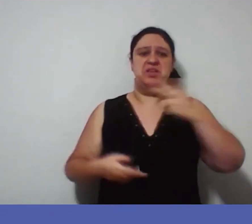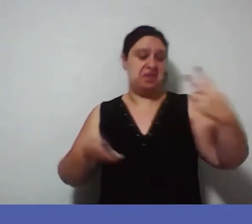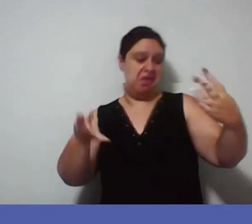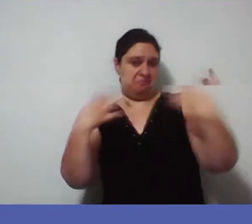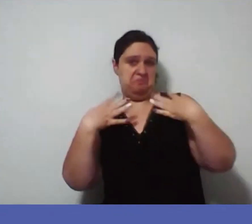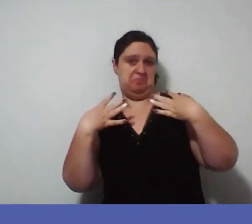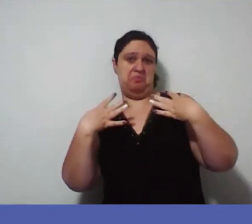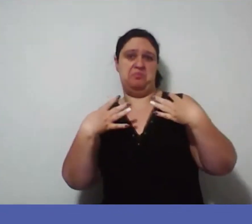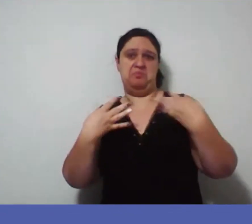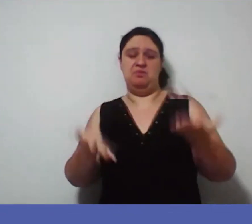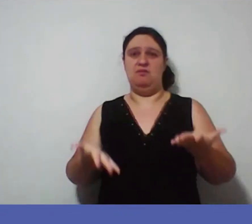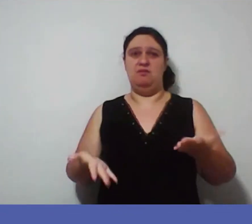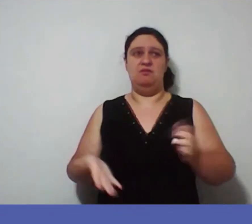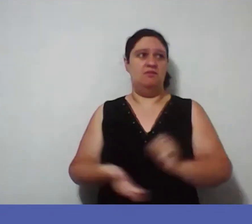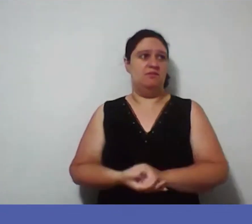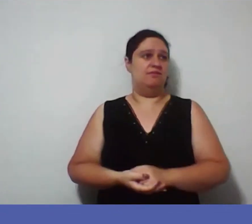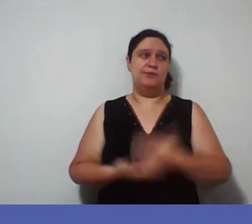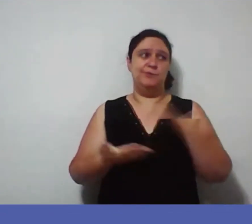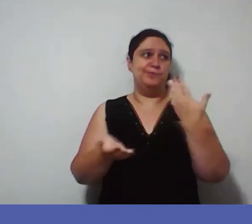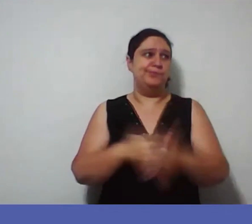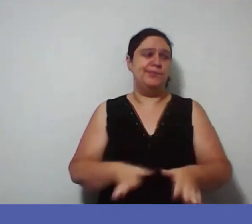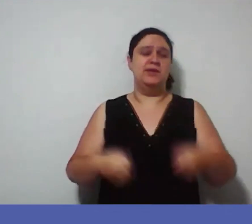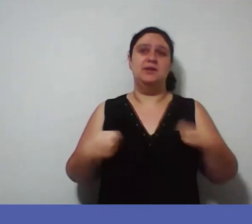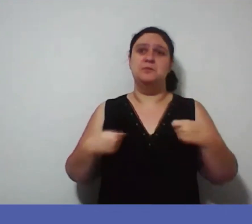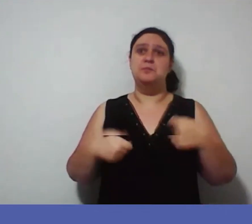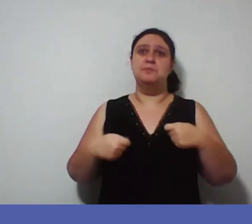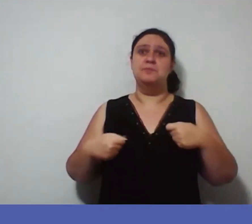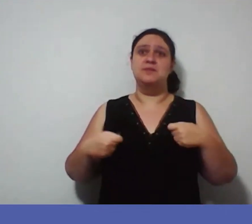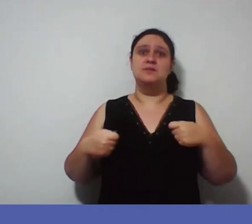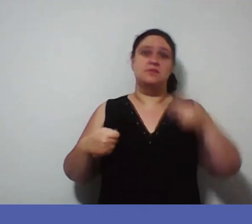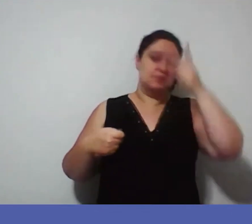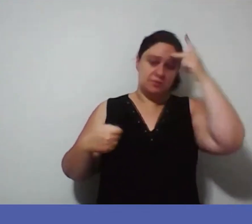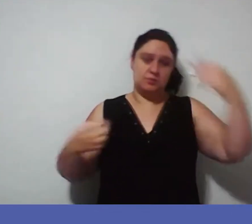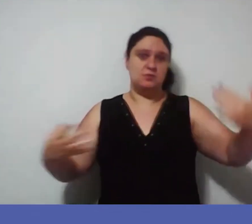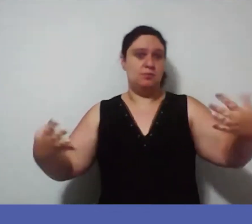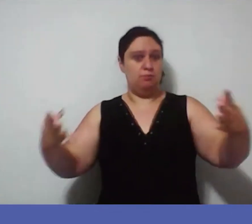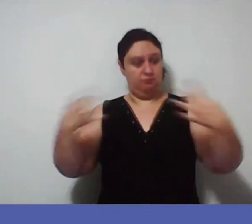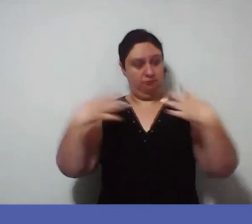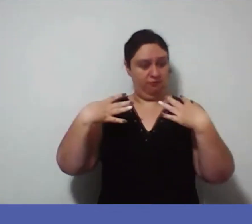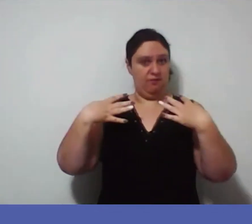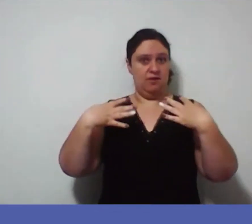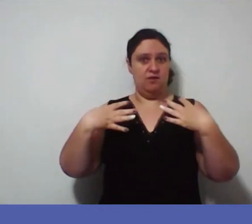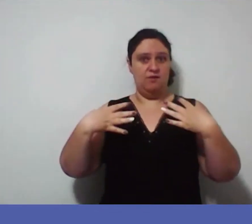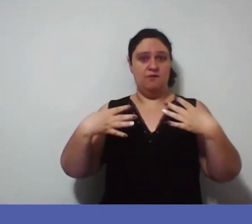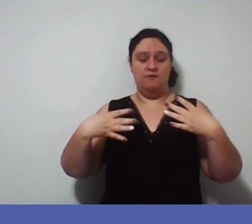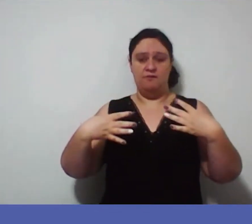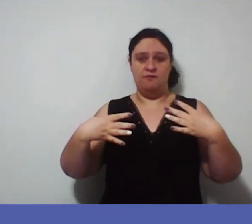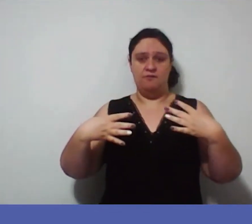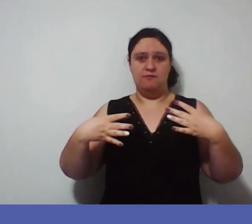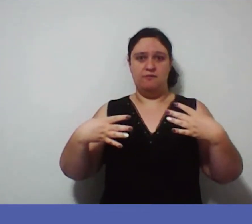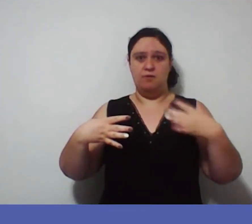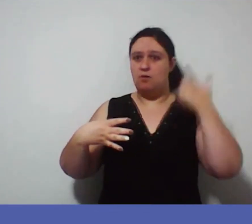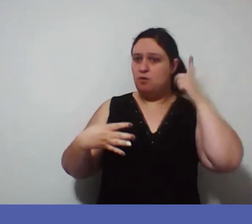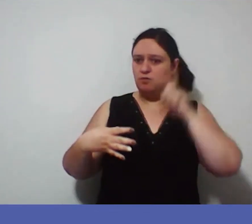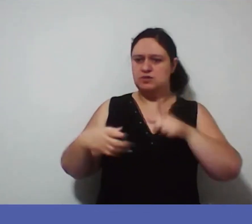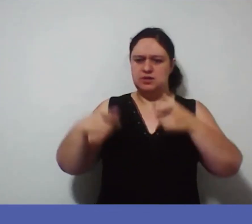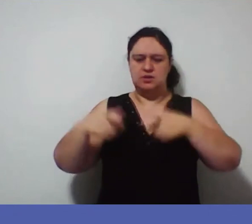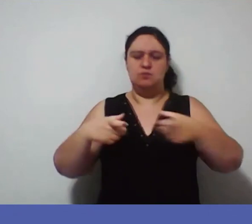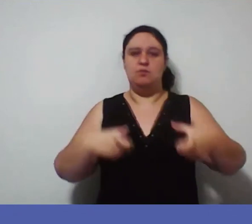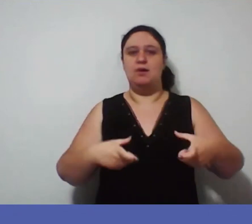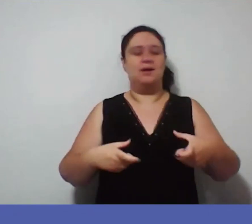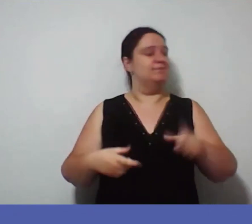perdendo, né? Eu preciso de mais holofote, então vou criar espaço para mim na igreja. Não faça isso, irmão, não faça